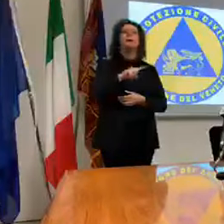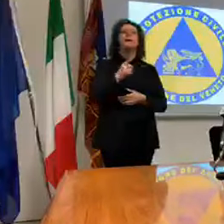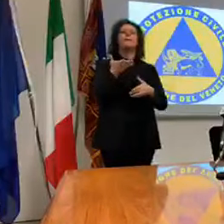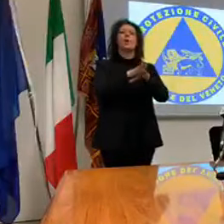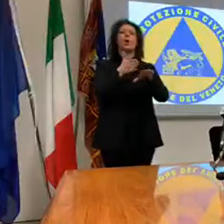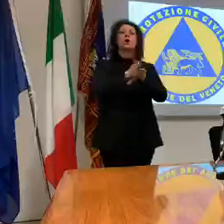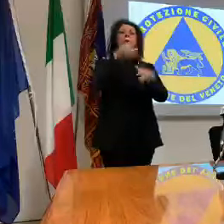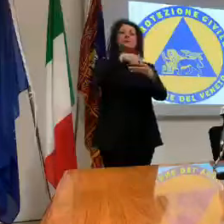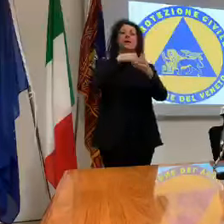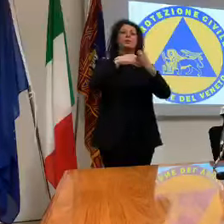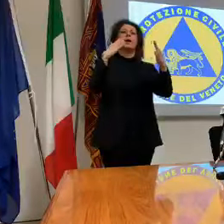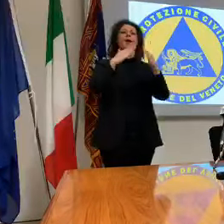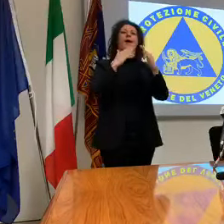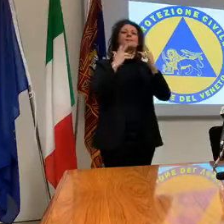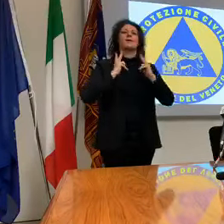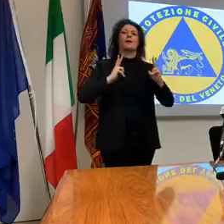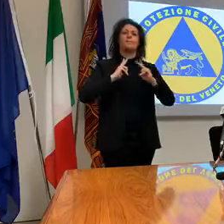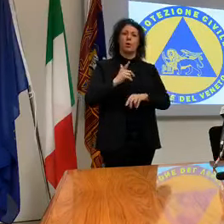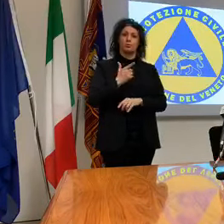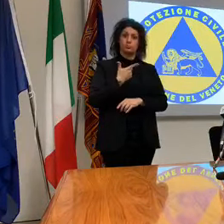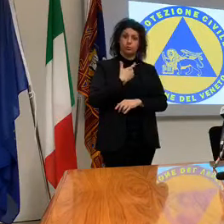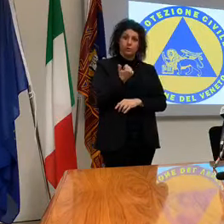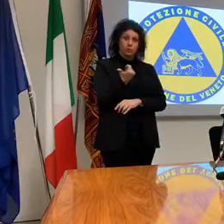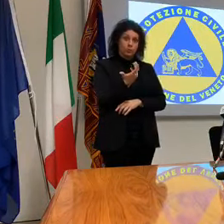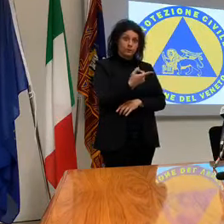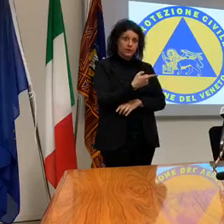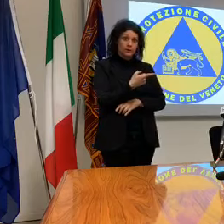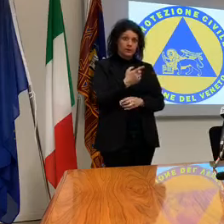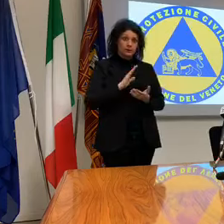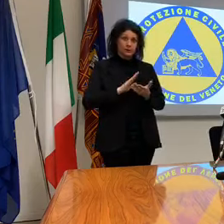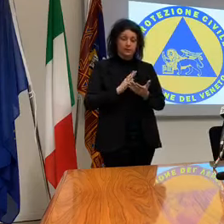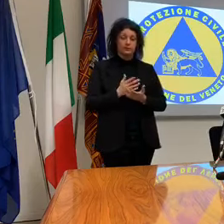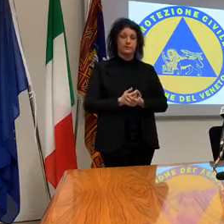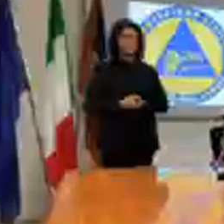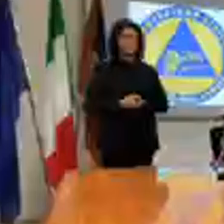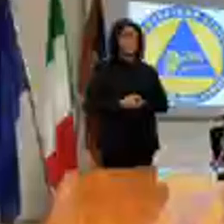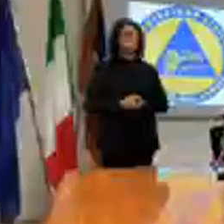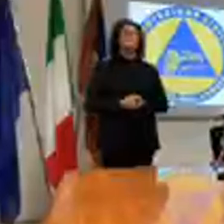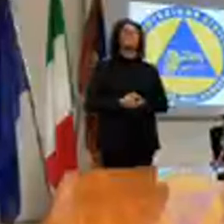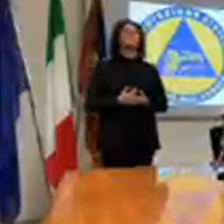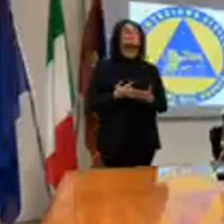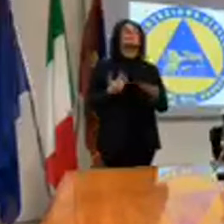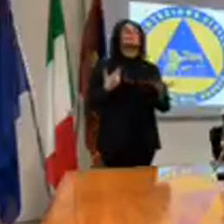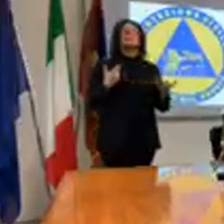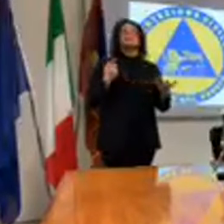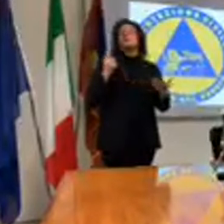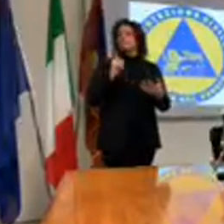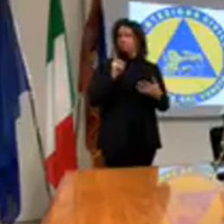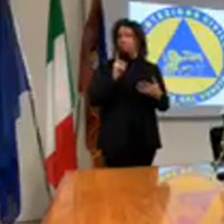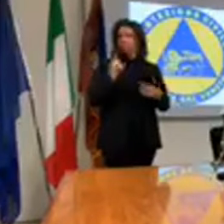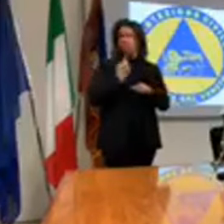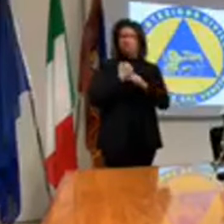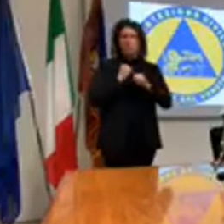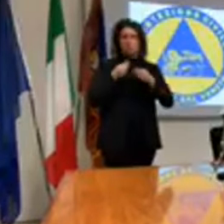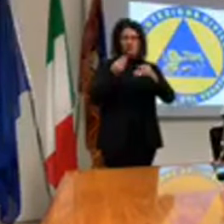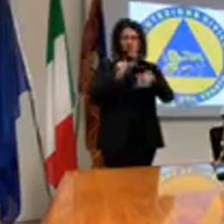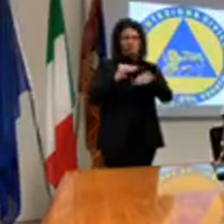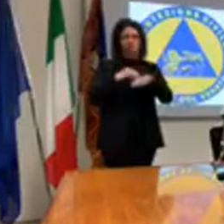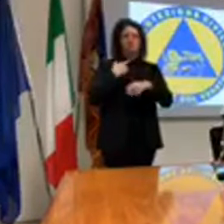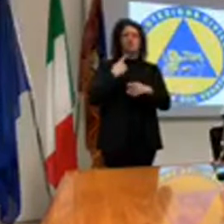fare un'estrapolazione, però lo possiamo fare. Sicuramente posso dare un dato, uno dei casi dei popolari principali, che è quello di